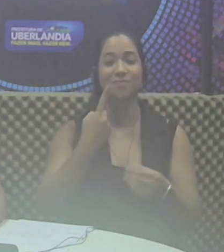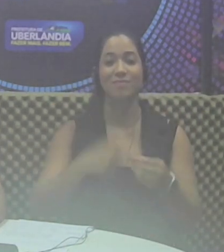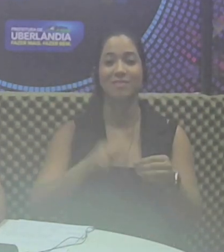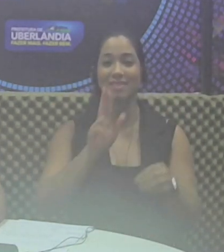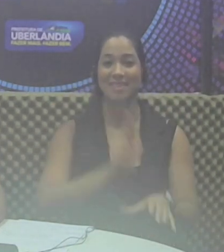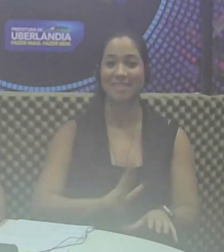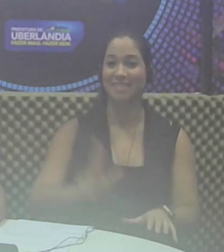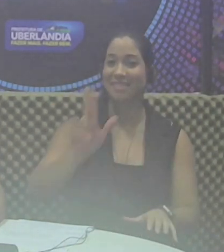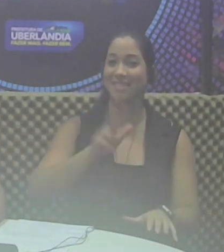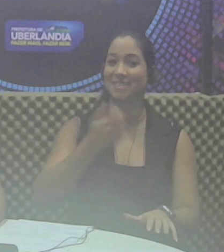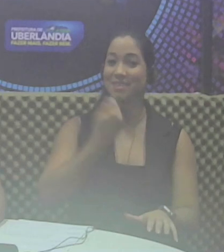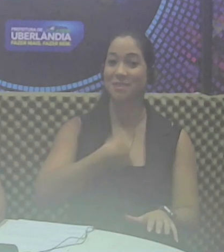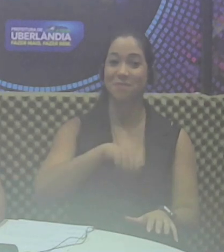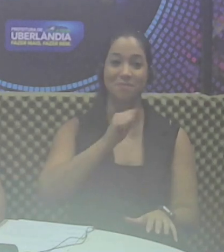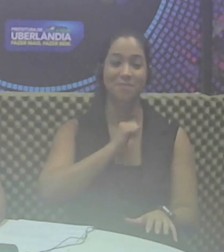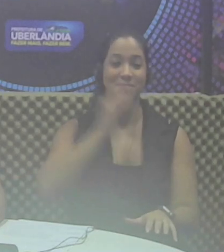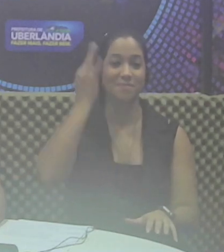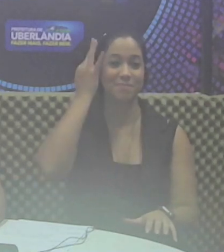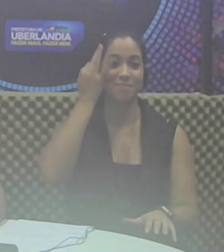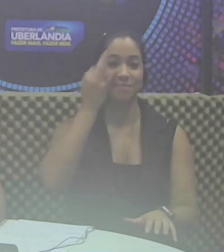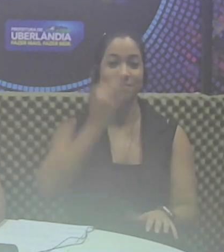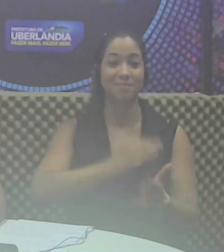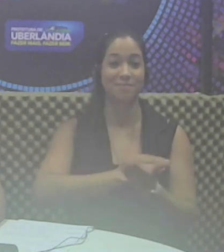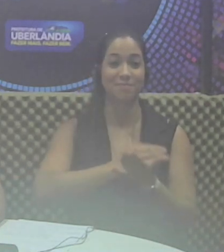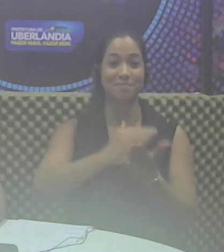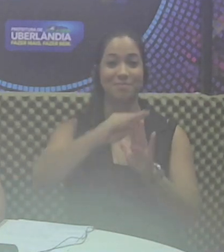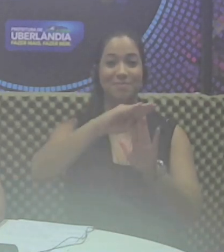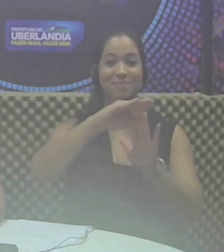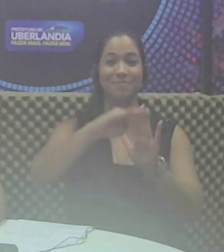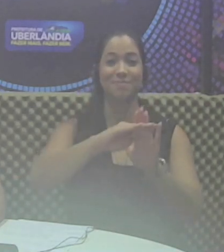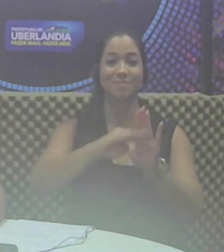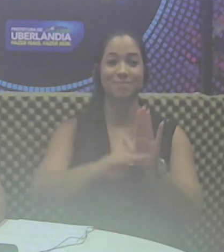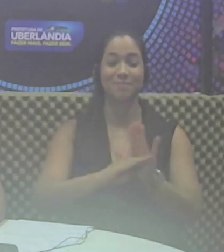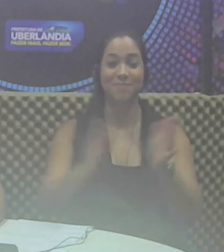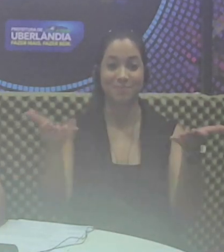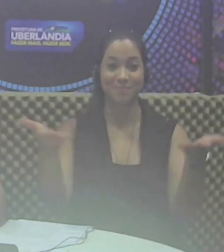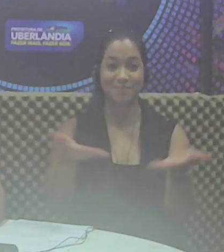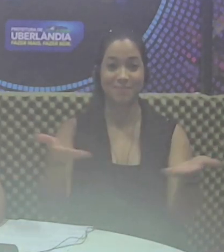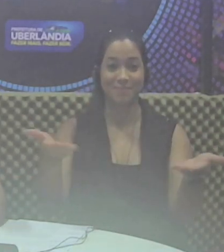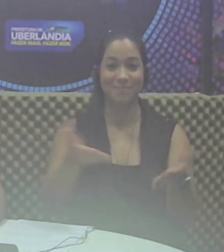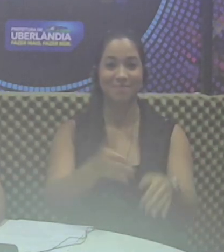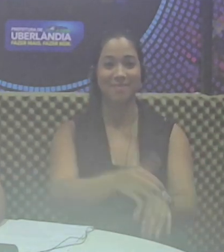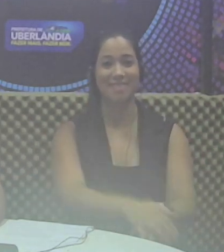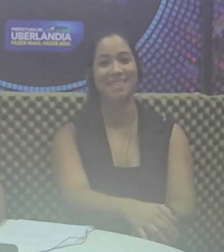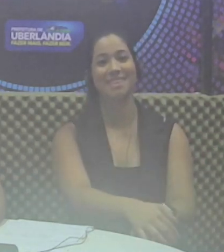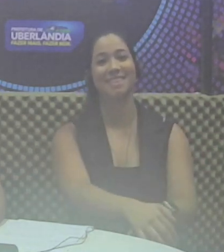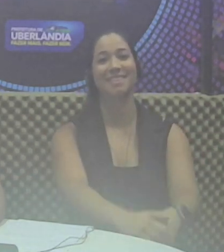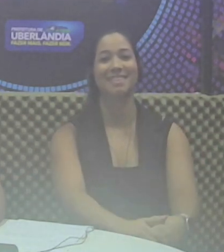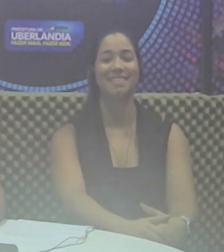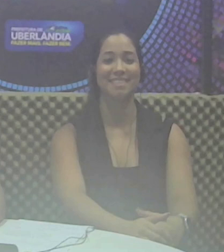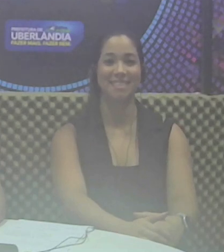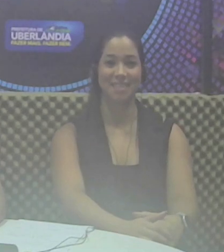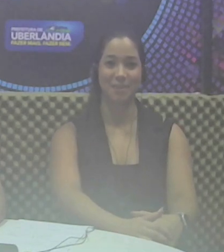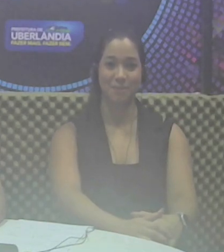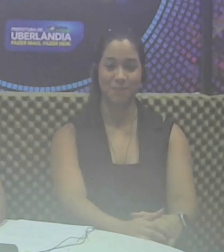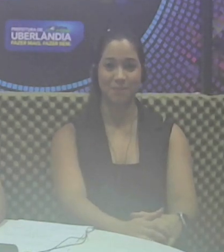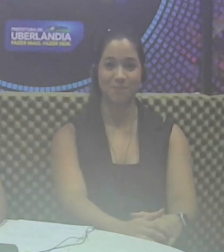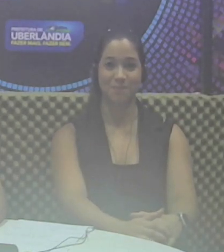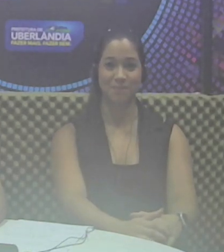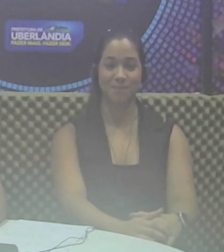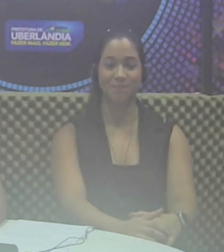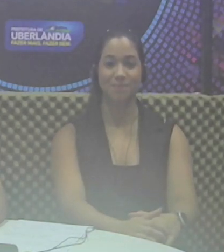fato acontece em Uberlândia. Eu sou o Fernando Cássio e começamos com os destaques da edição de hoje.